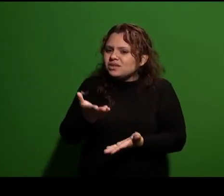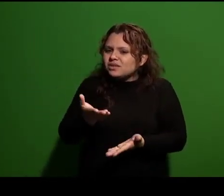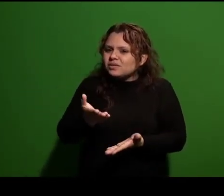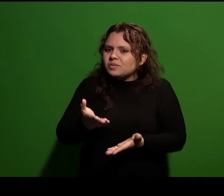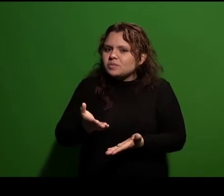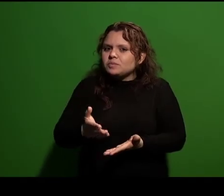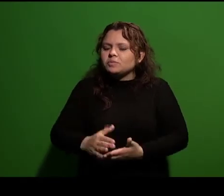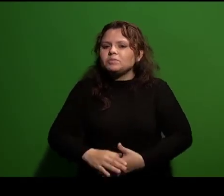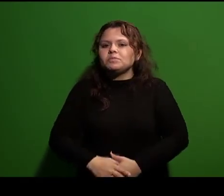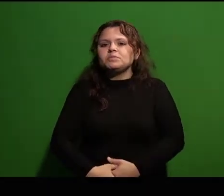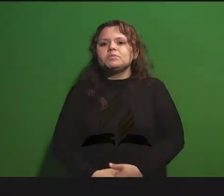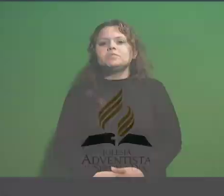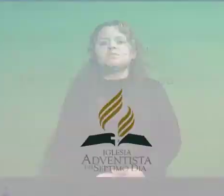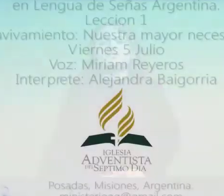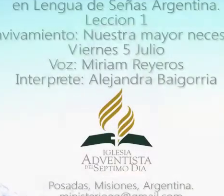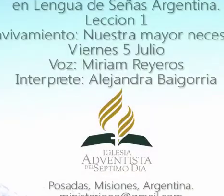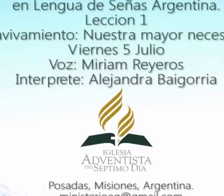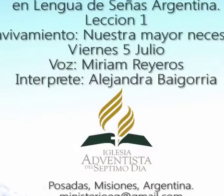vez, ¿cuán tibio eres?